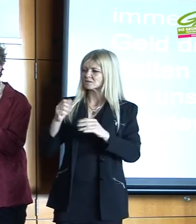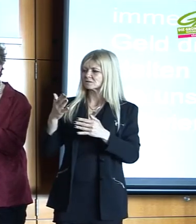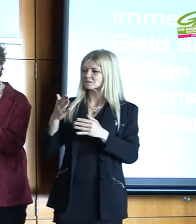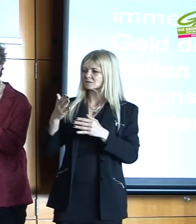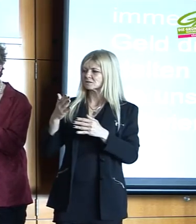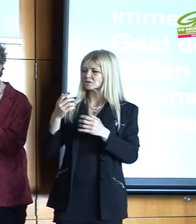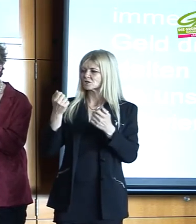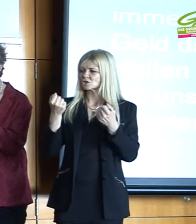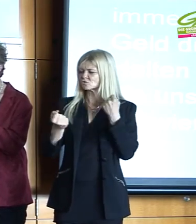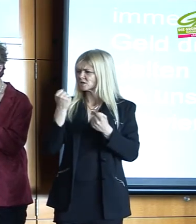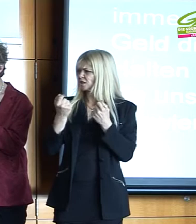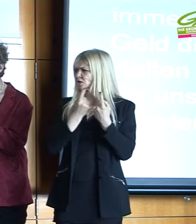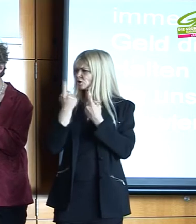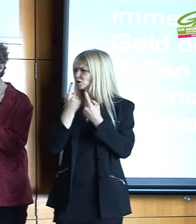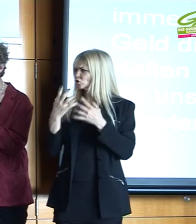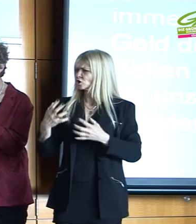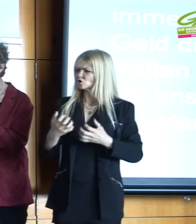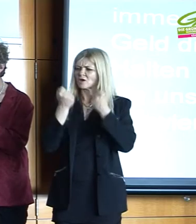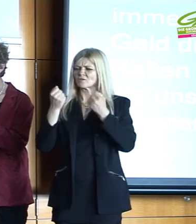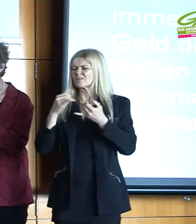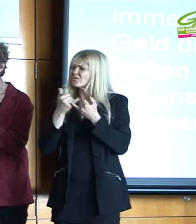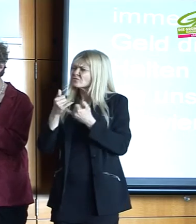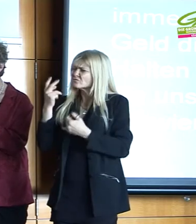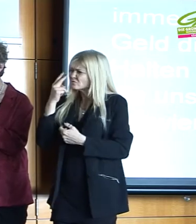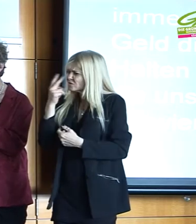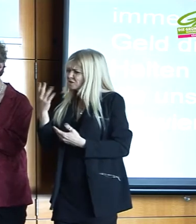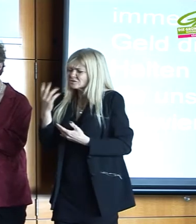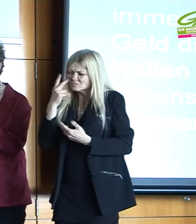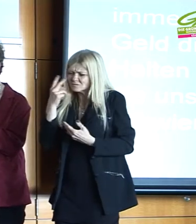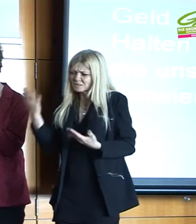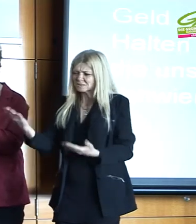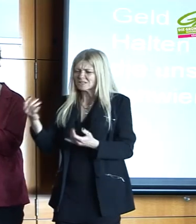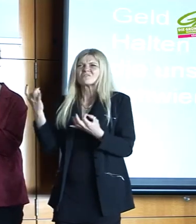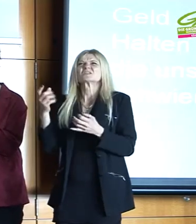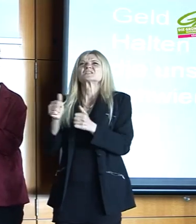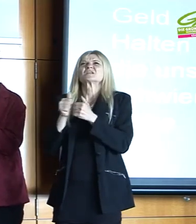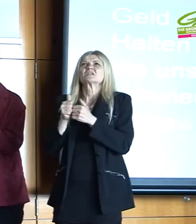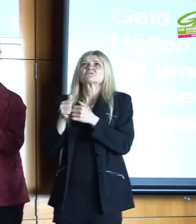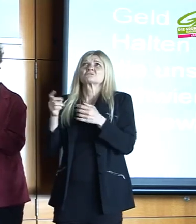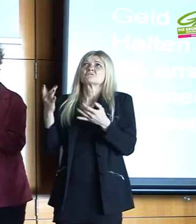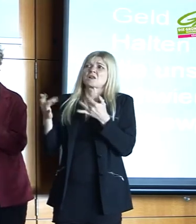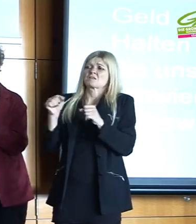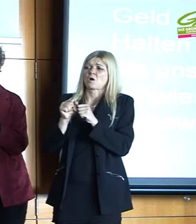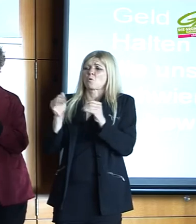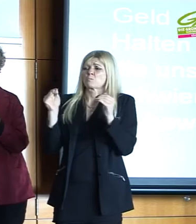schaffen? Wie sehen Sie das? Was hilft uns hier oder vielleicht auch persönlich?